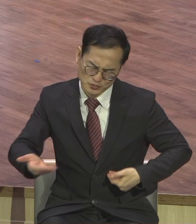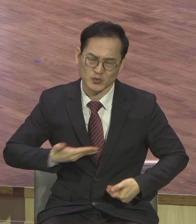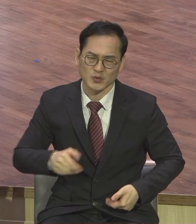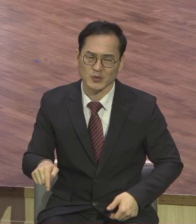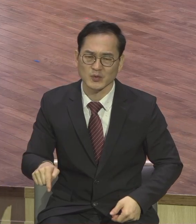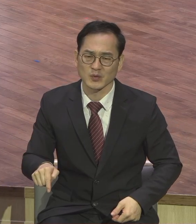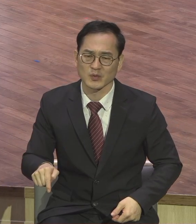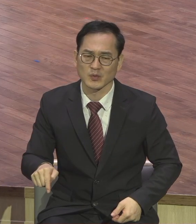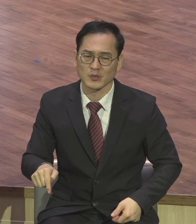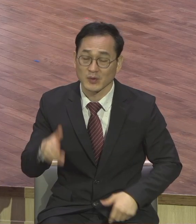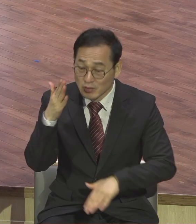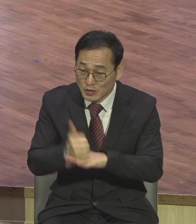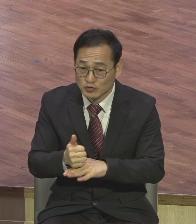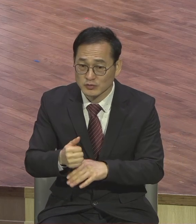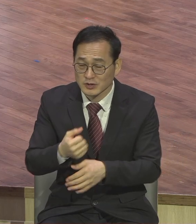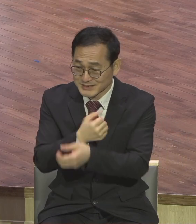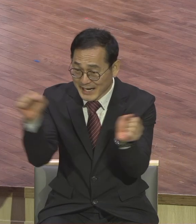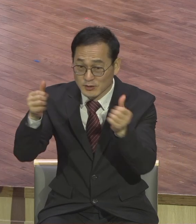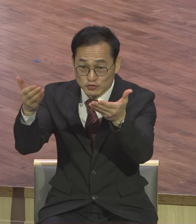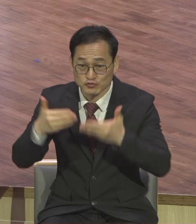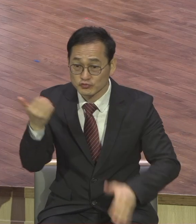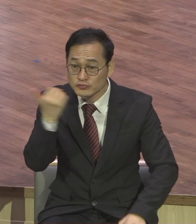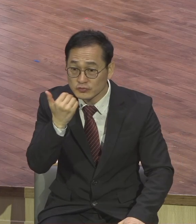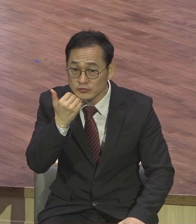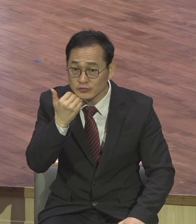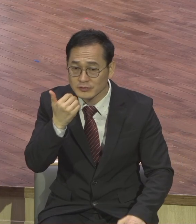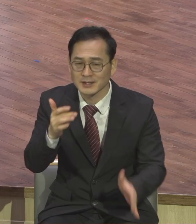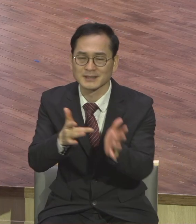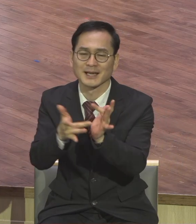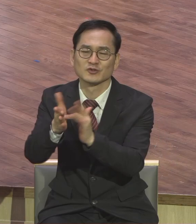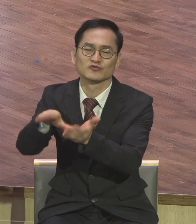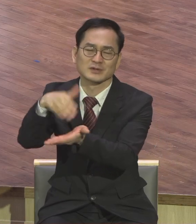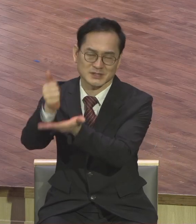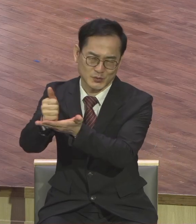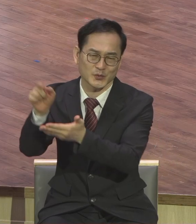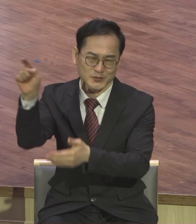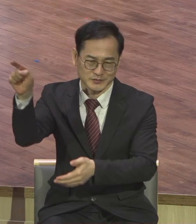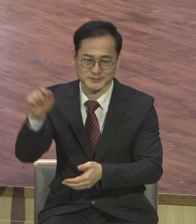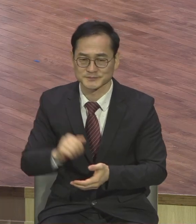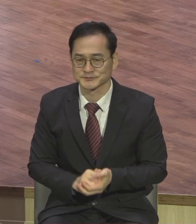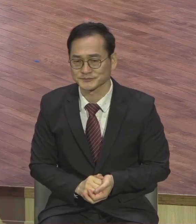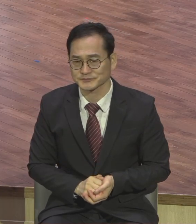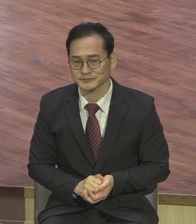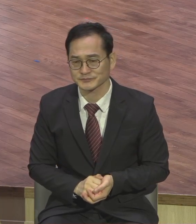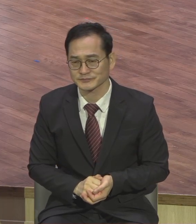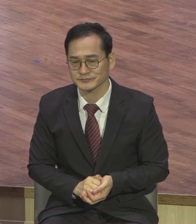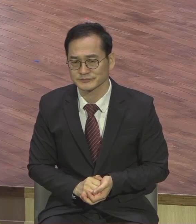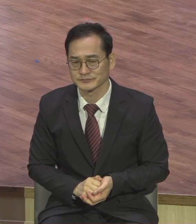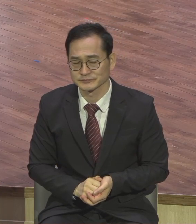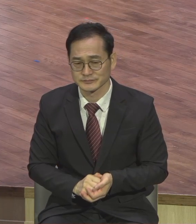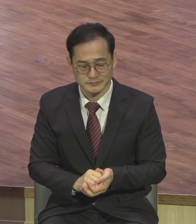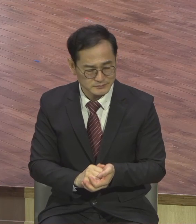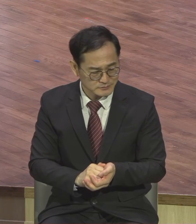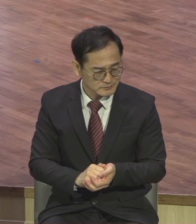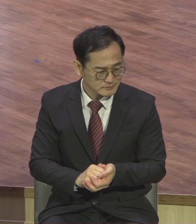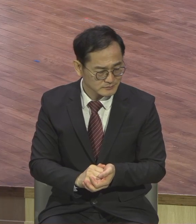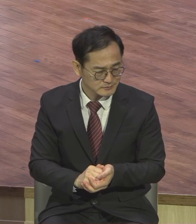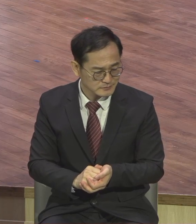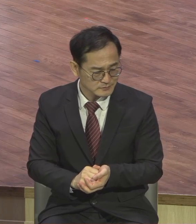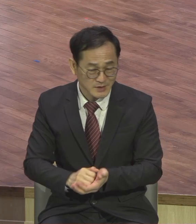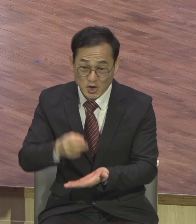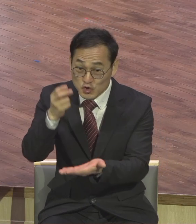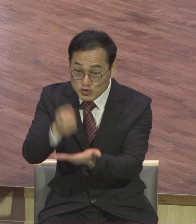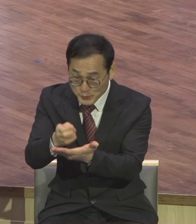사도 바울은 로마서 3장 20절에 이 사실을 아주 맹쾌하게 요약하고 있습니다. 그러므로 율법의 행위로 그 앞에